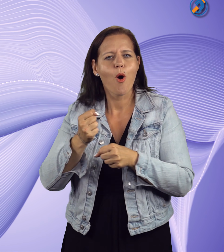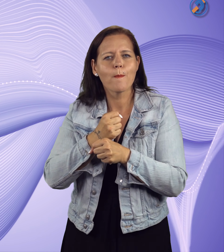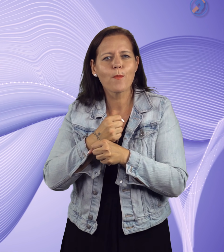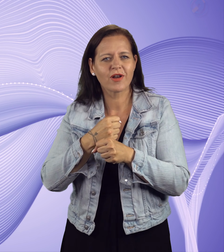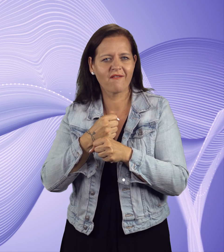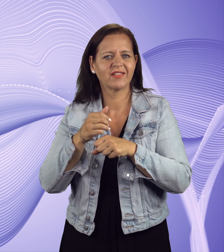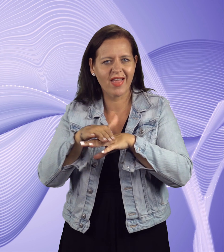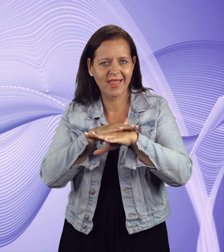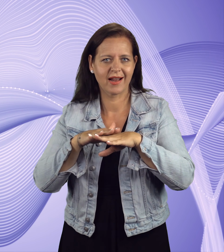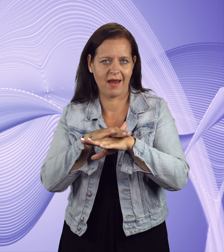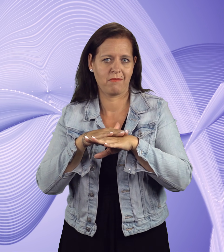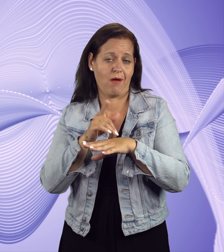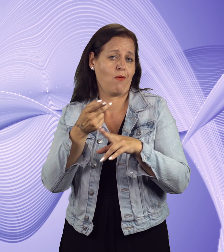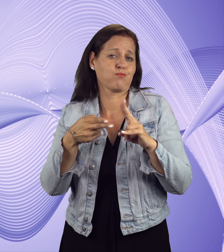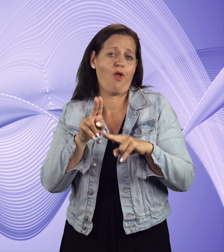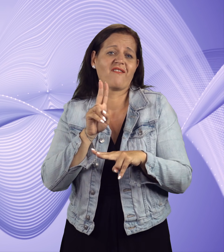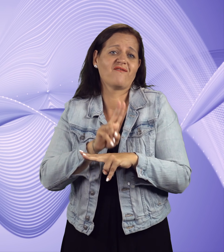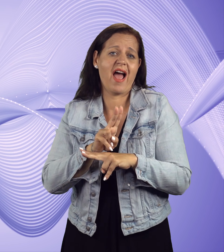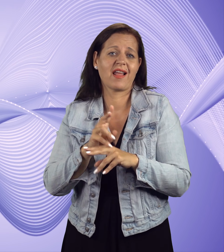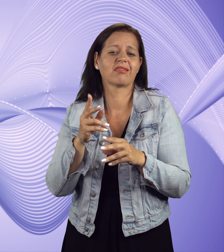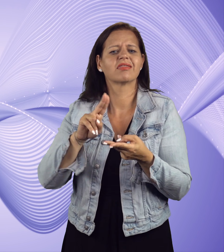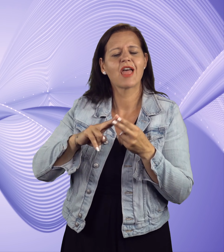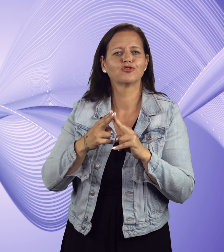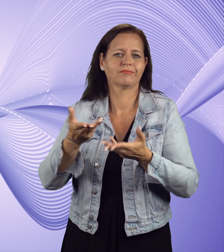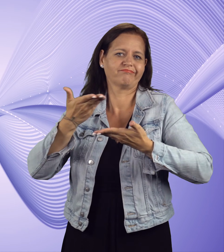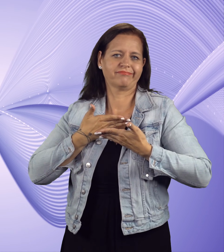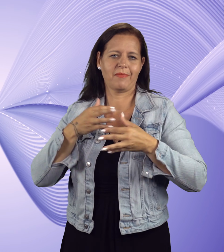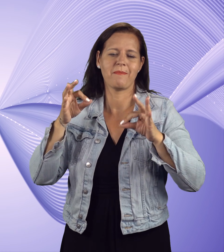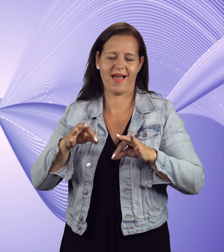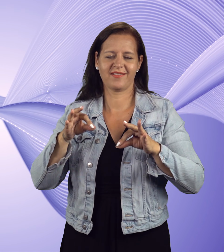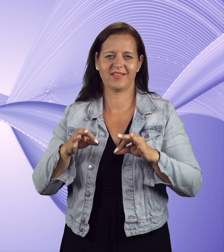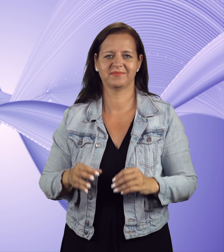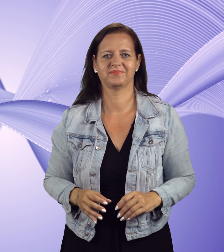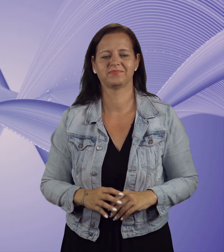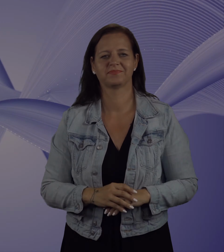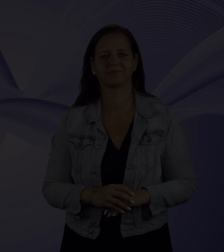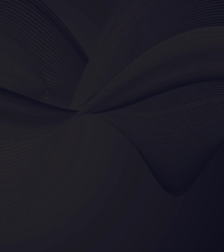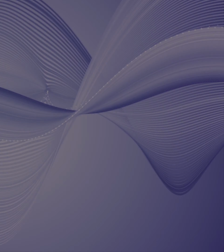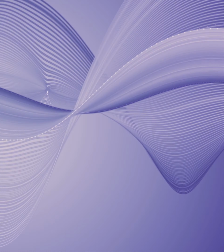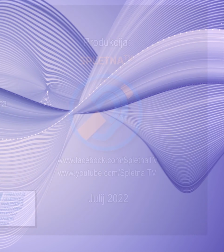samoporjavitvene kreme, ki so veliko bolj varen način pridobivanja barve.